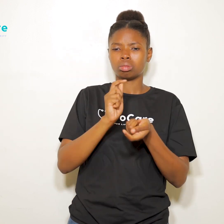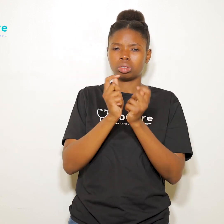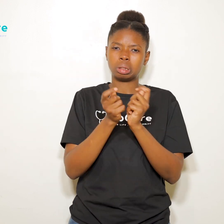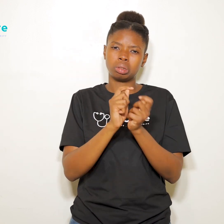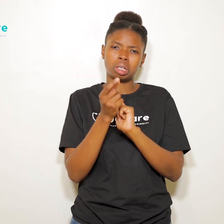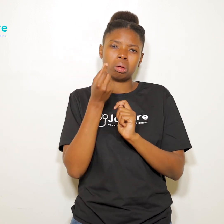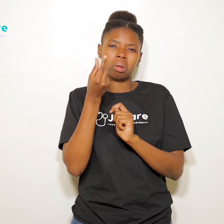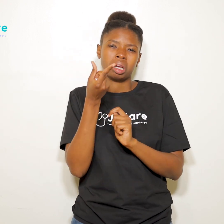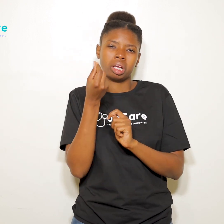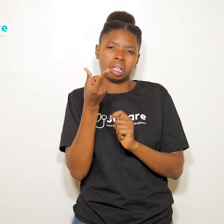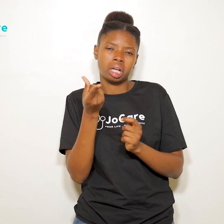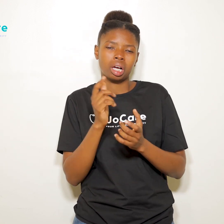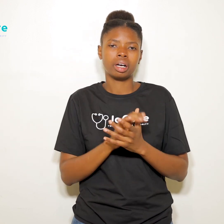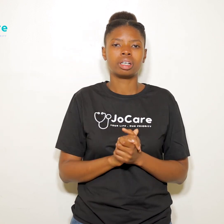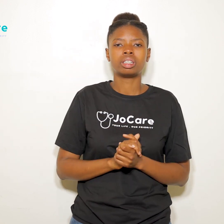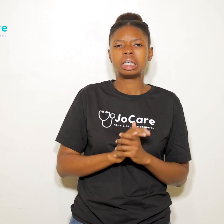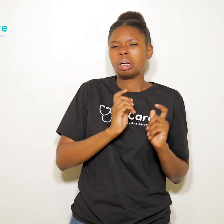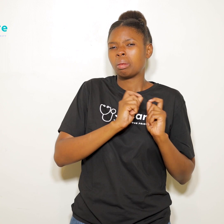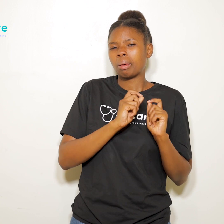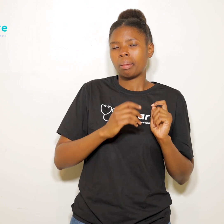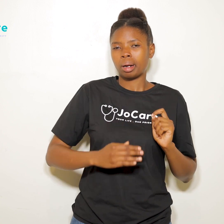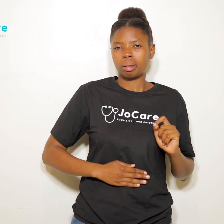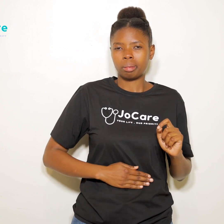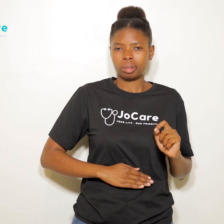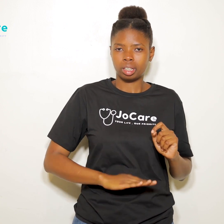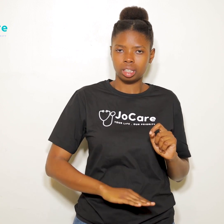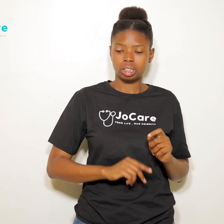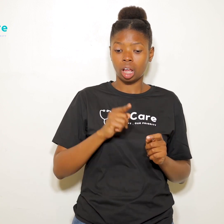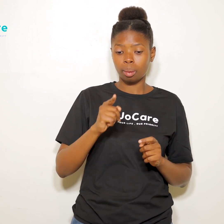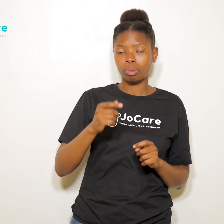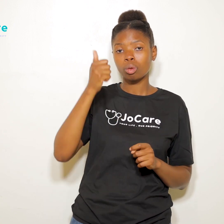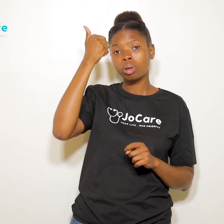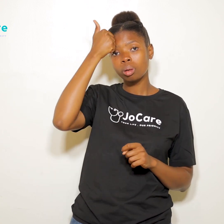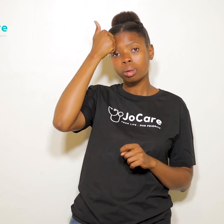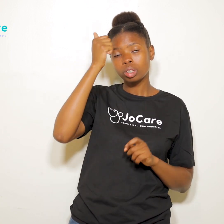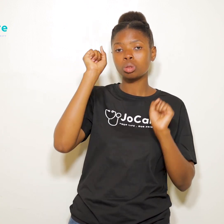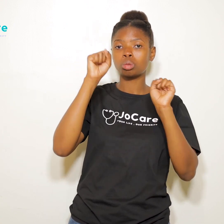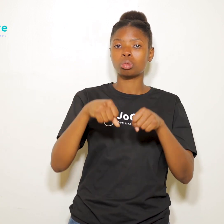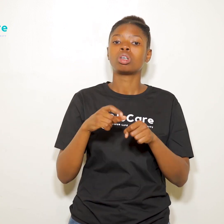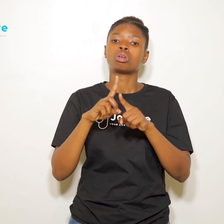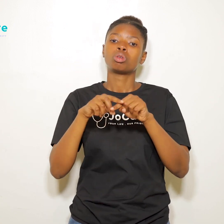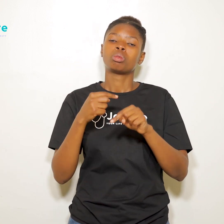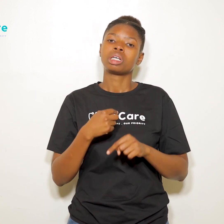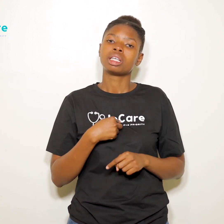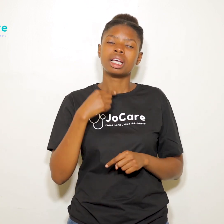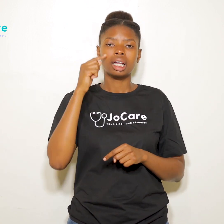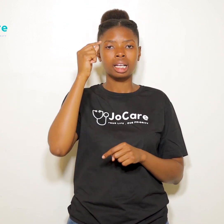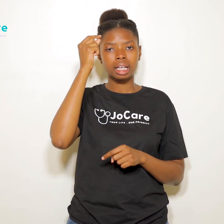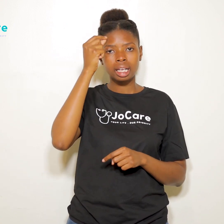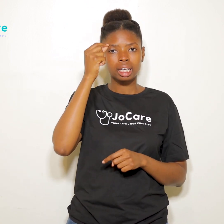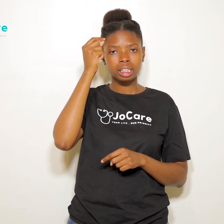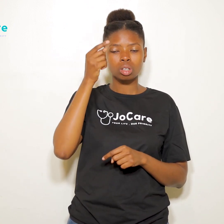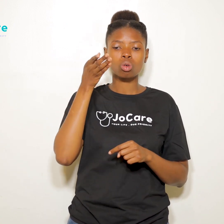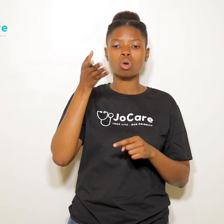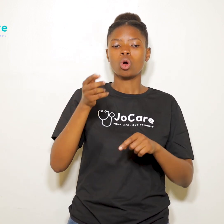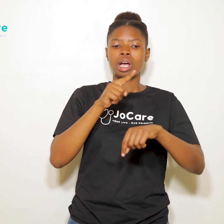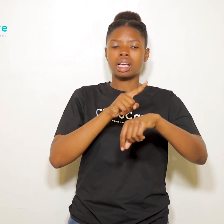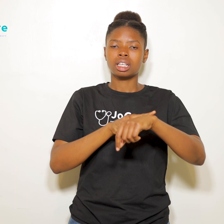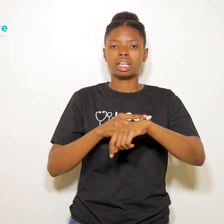k'ururenda. Urabimenya? Yego. Ibyo bari ibimenyetso bishobora gutuma ntekereza ko ndi mu gihe cyanjye cy'uburumbuke cyangwa cya ovulation. Hari